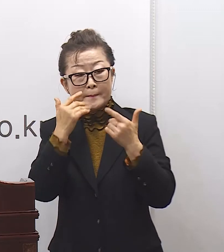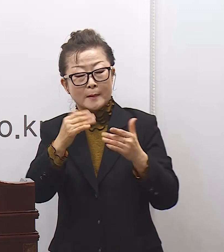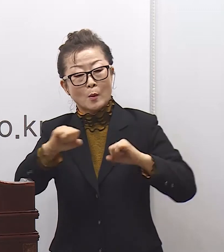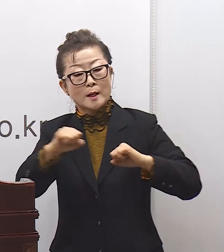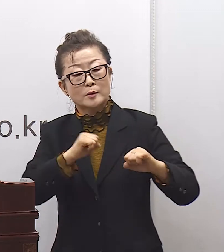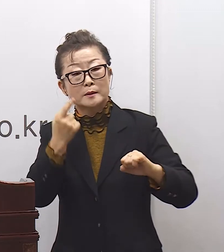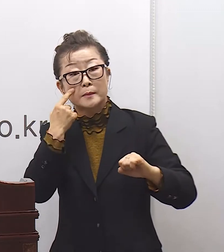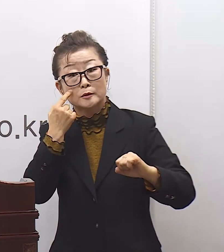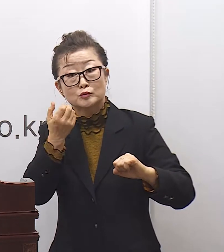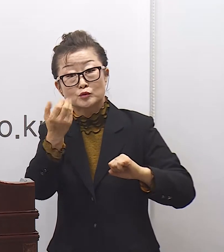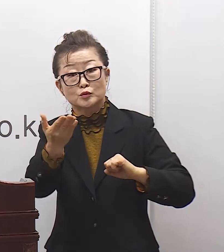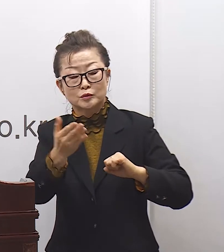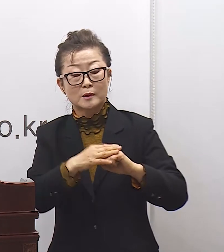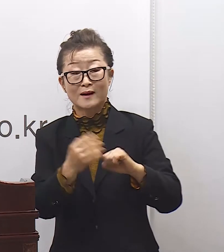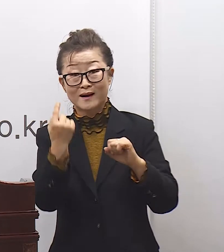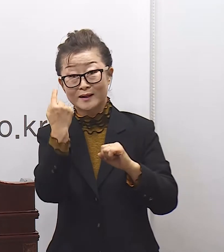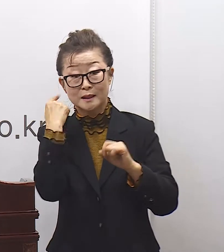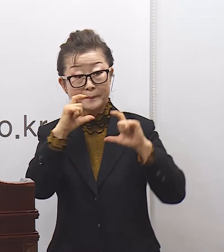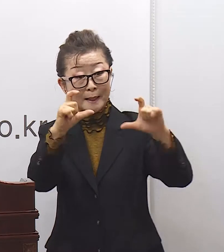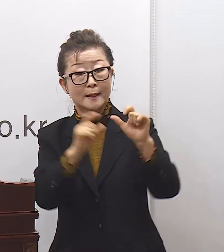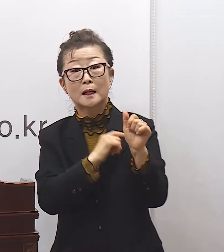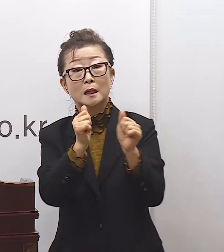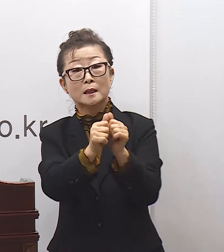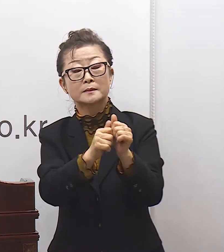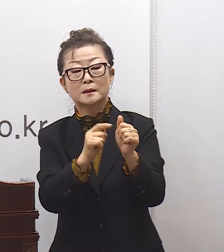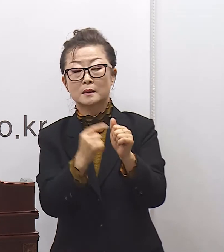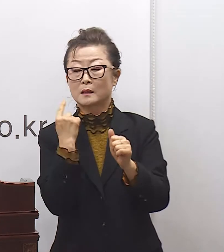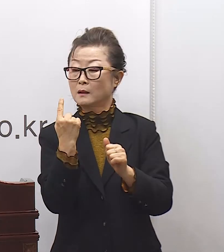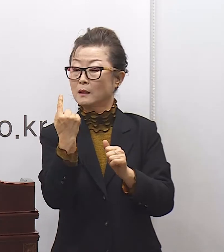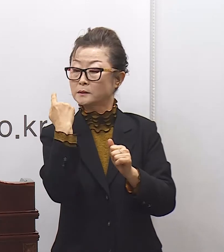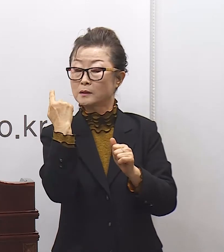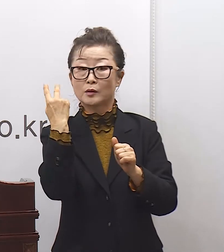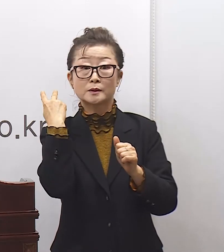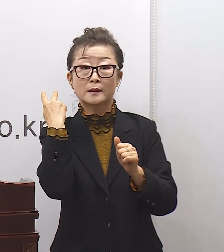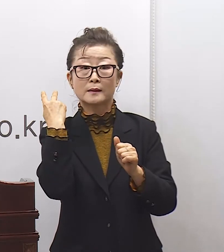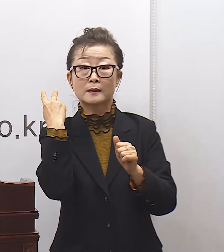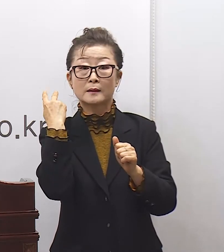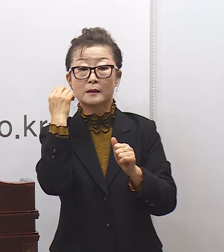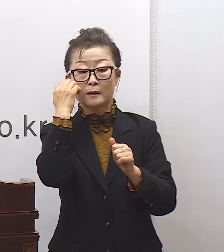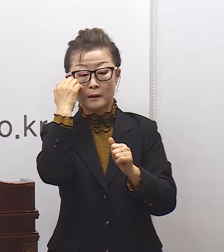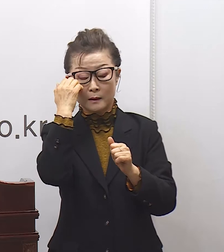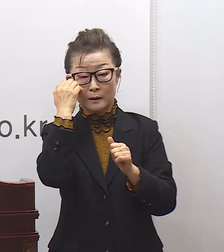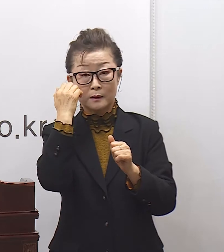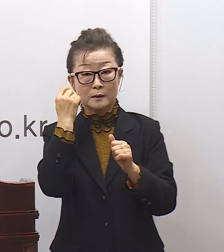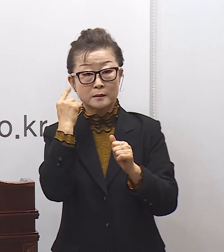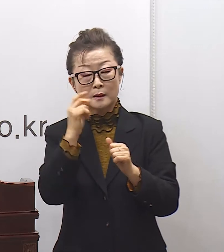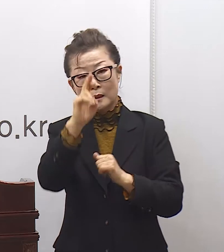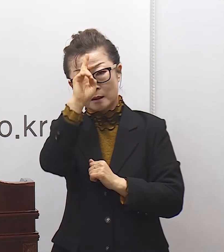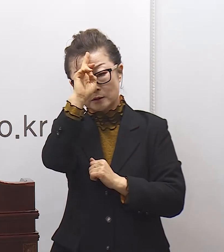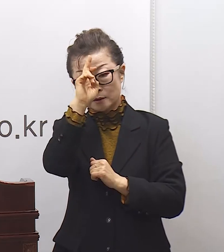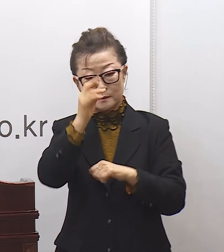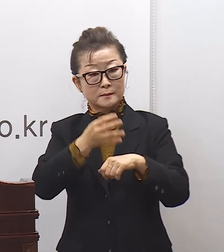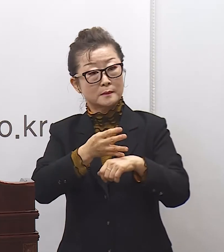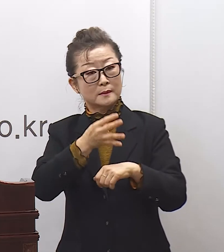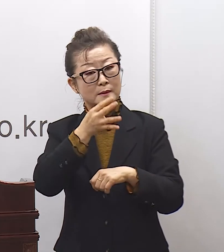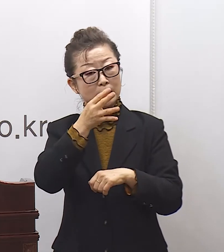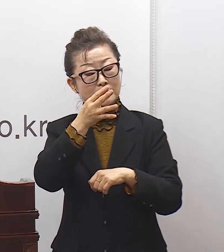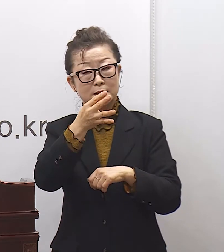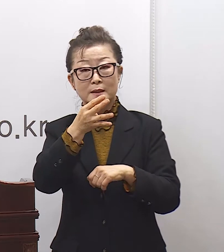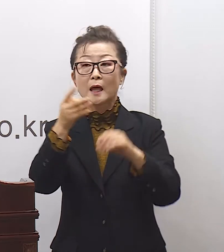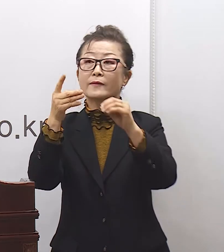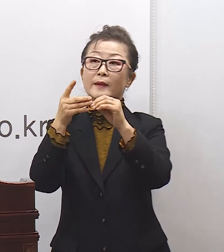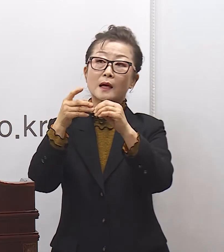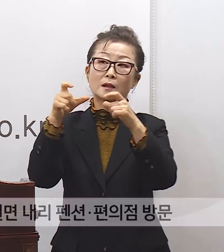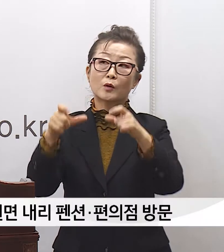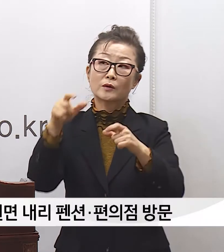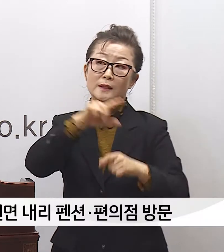드리겠습니다. 확진자는 지난 17일, 어제 그저께입니다. 오후 4시